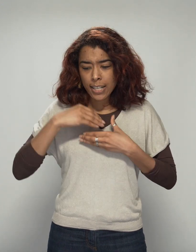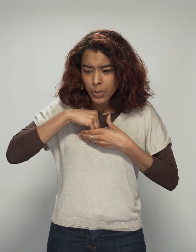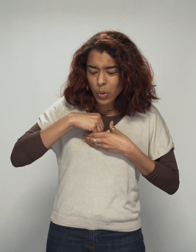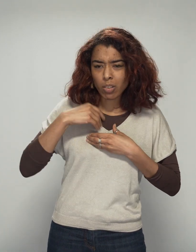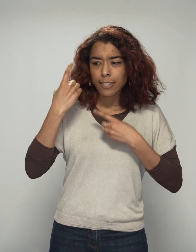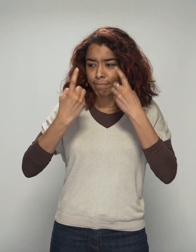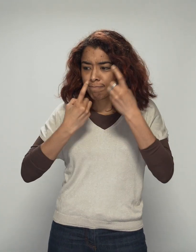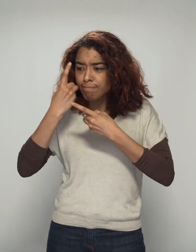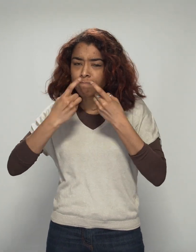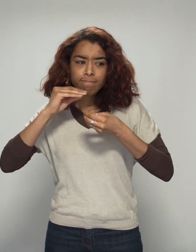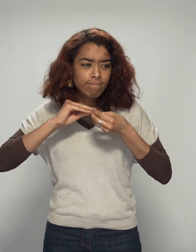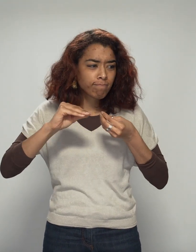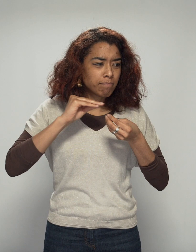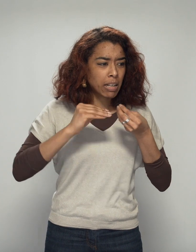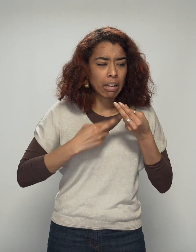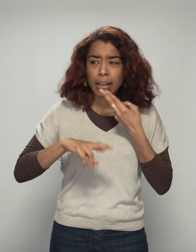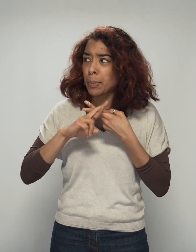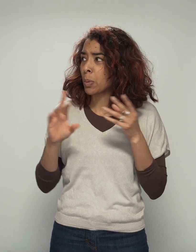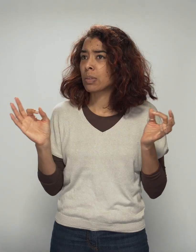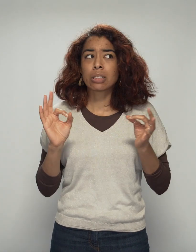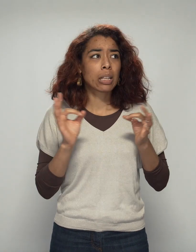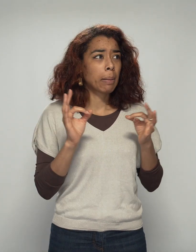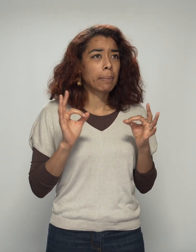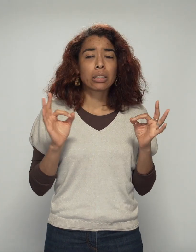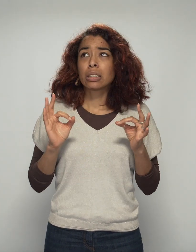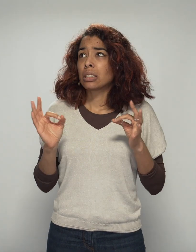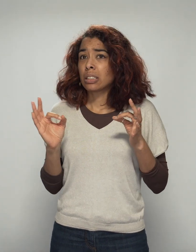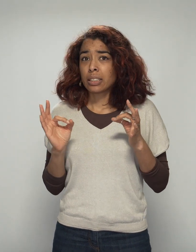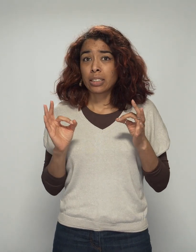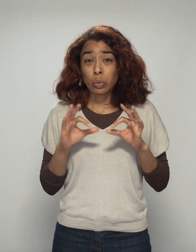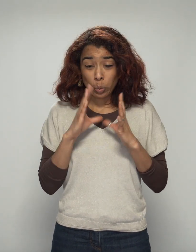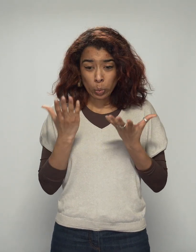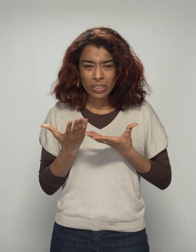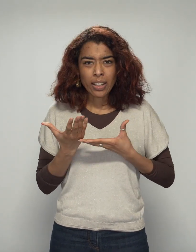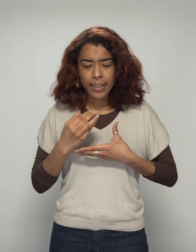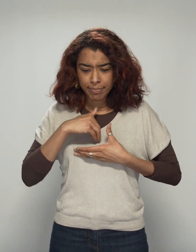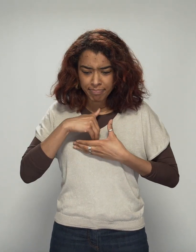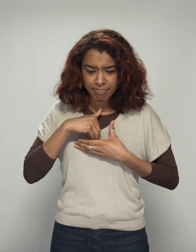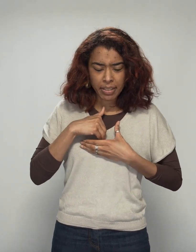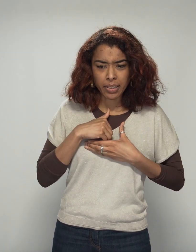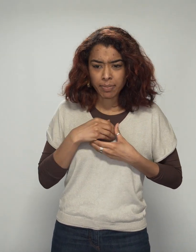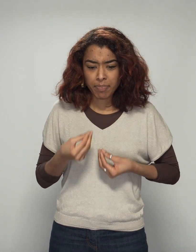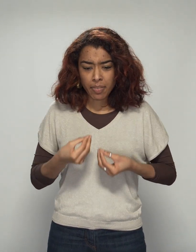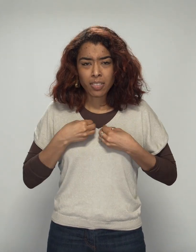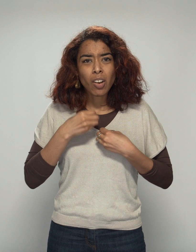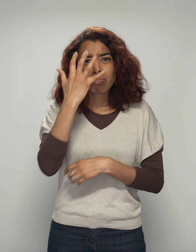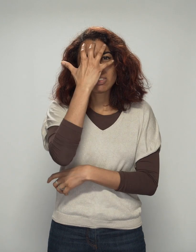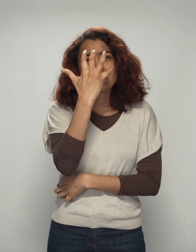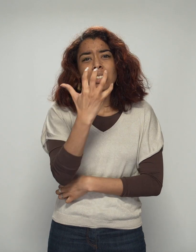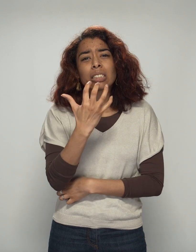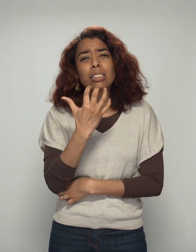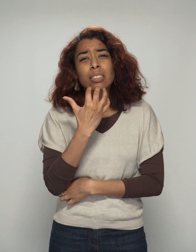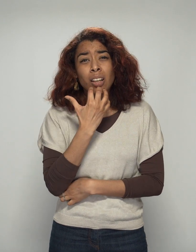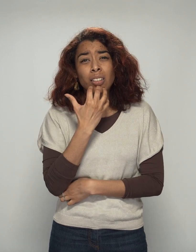et j'avais beaucoup de questions en moi qui restaient sans réponse. J'ai grandi avec tous ces sentiments en moi et je suis devenue